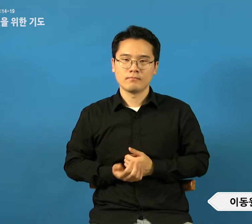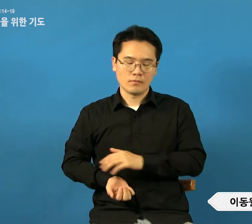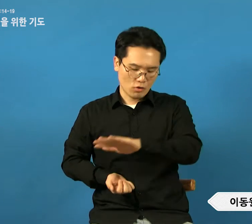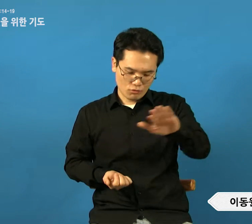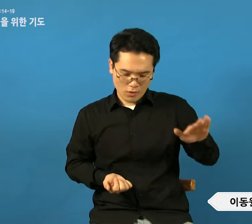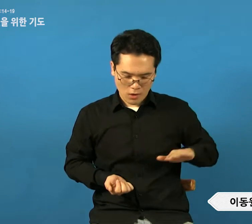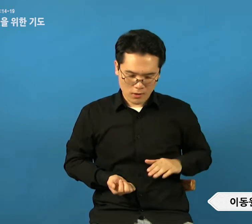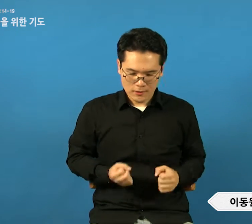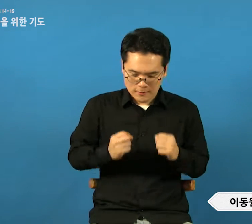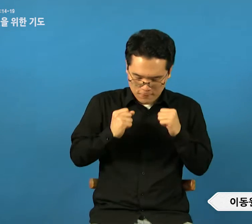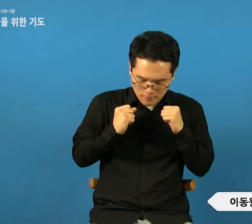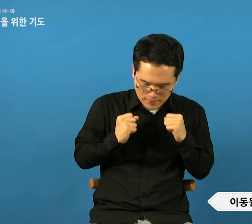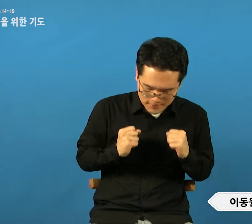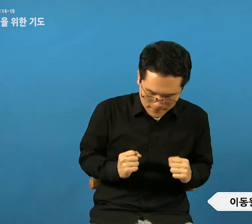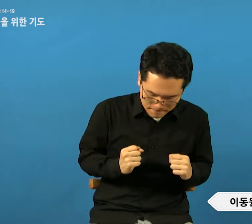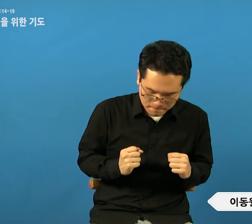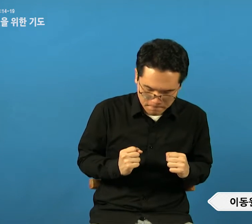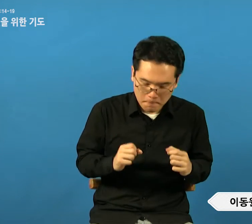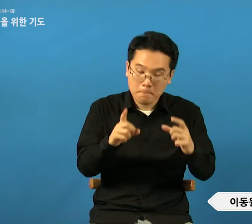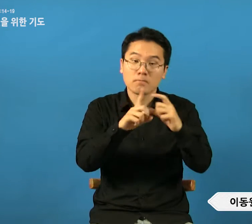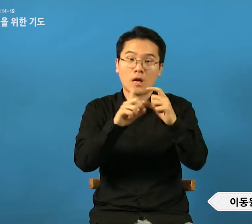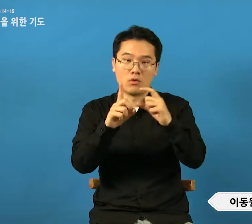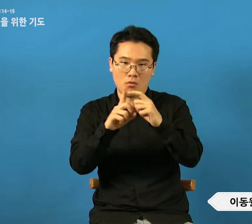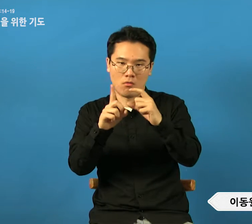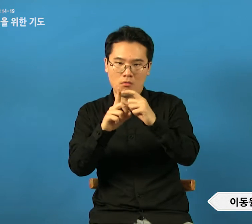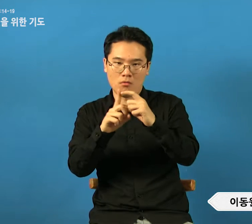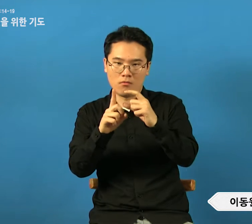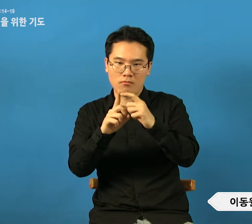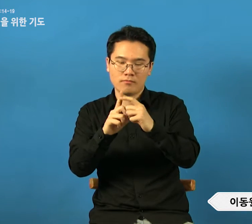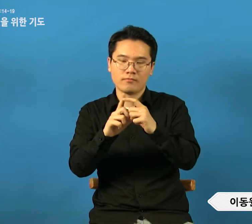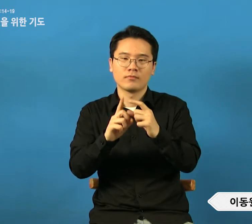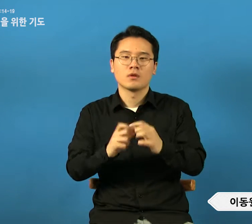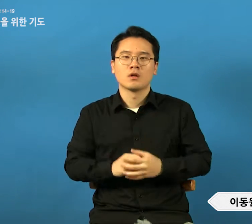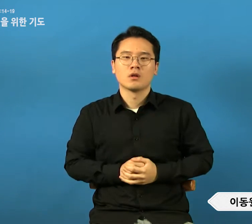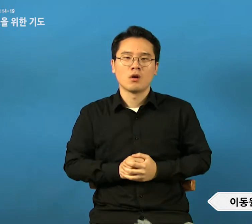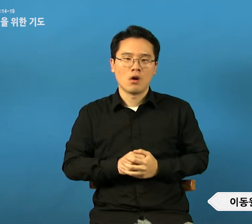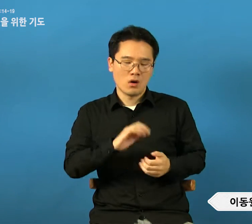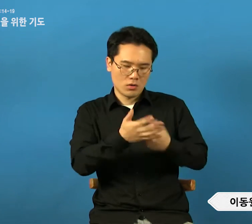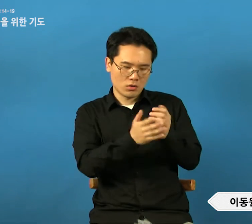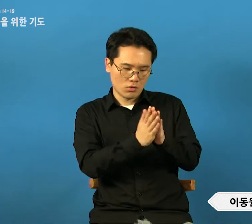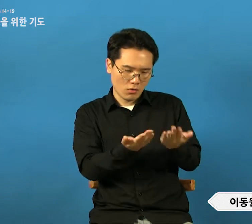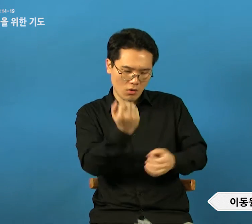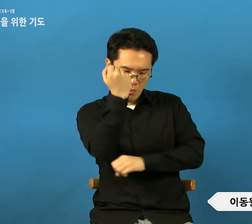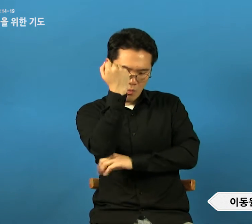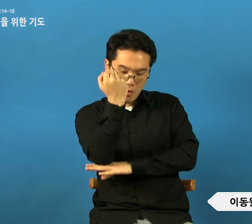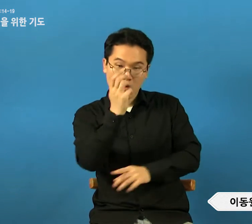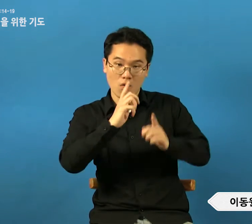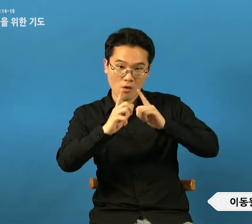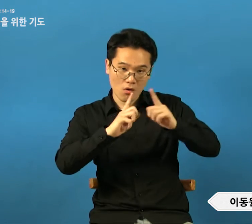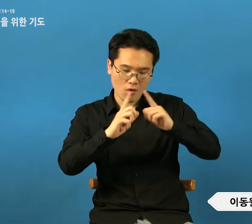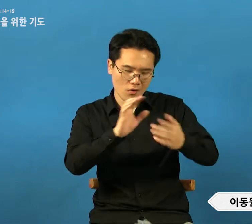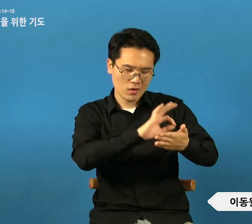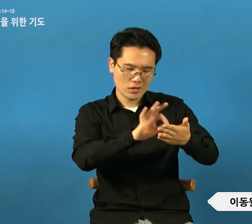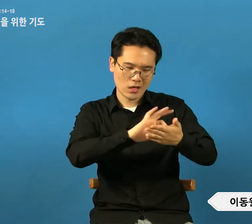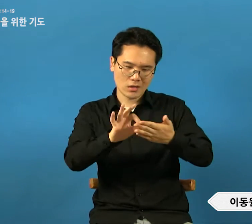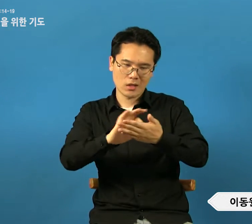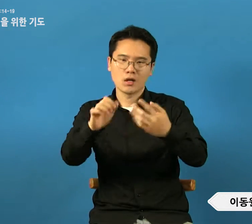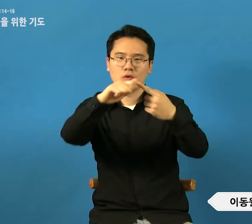거한다, 계신다라는 단어를 히라보 성경이 본래 원어가 사용할 때 두 가지 다른 단어를